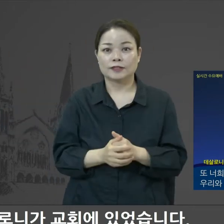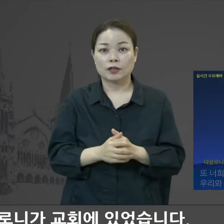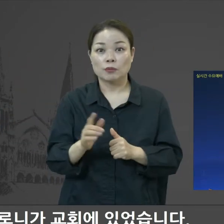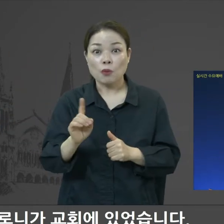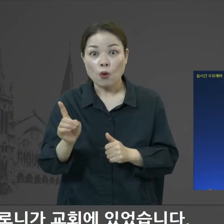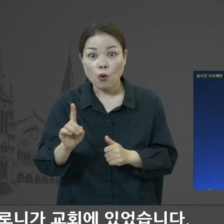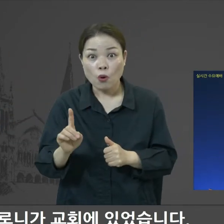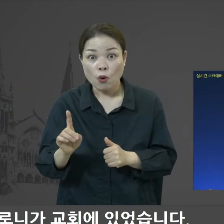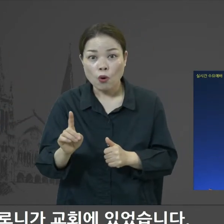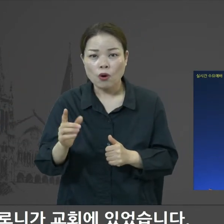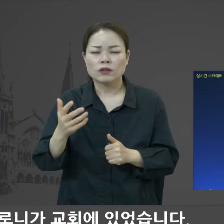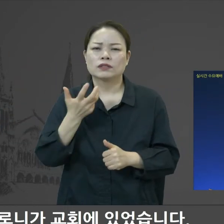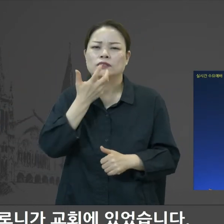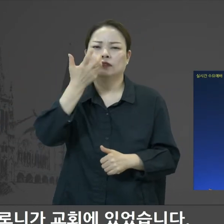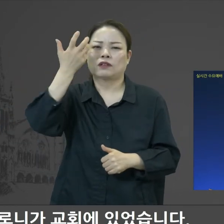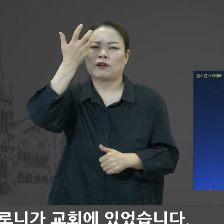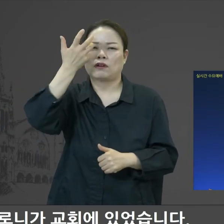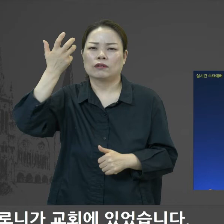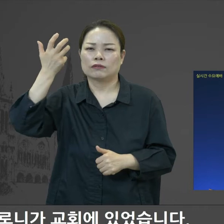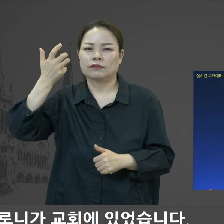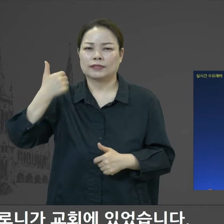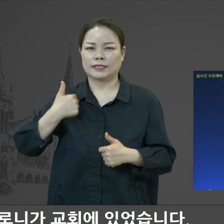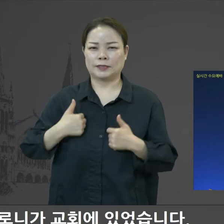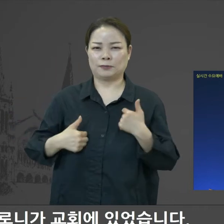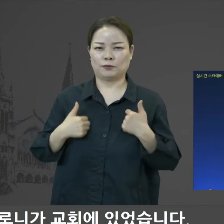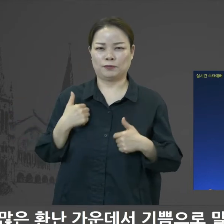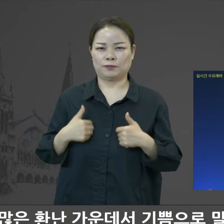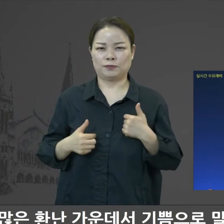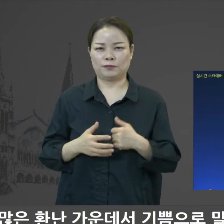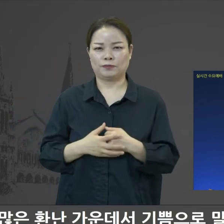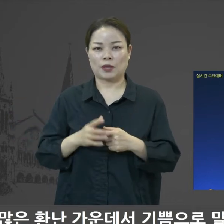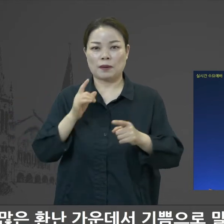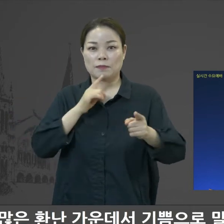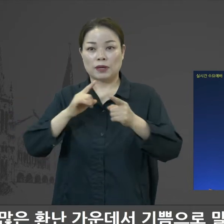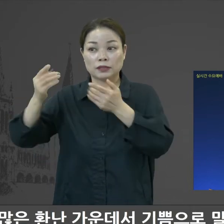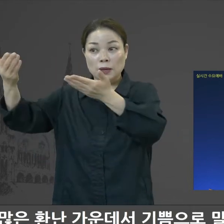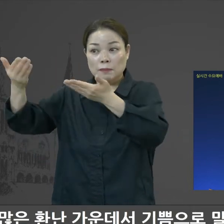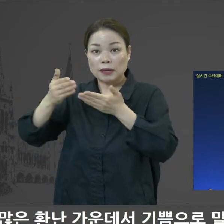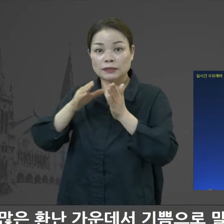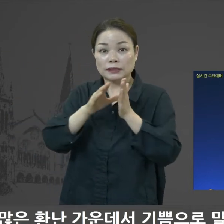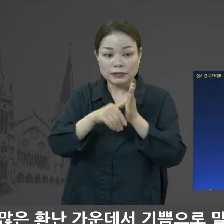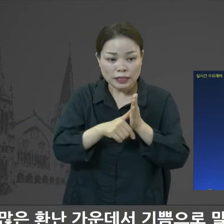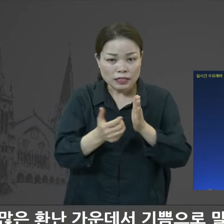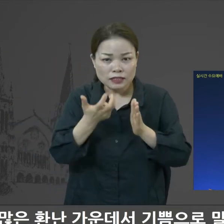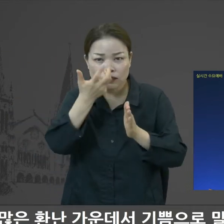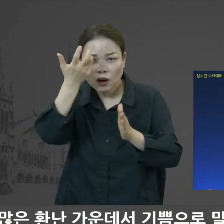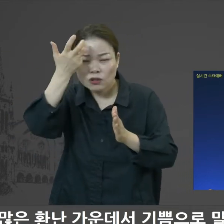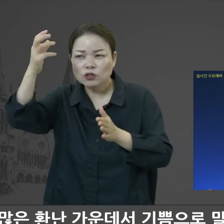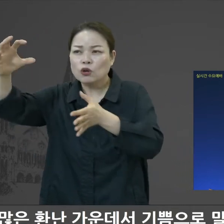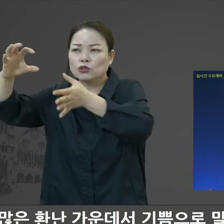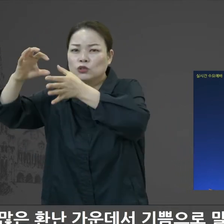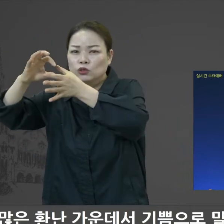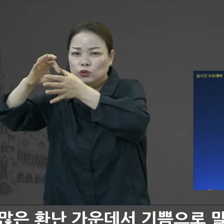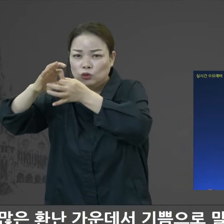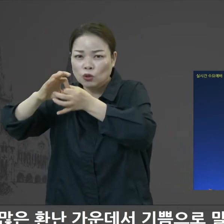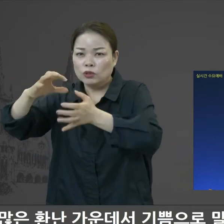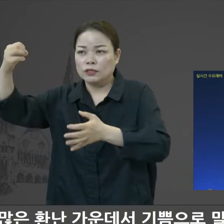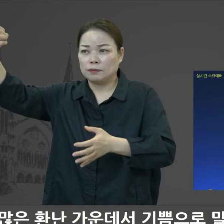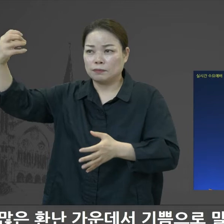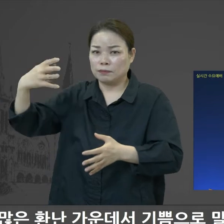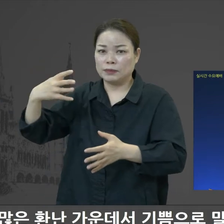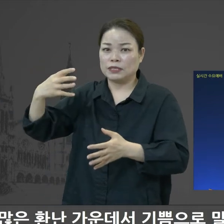무엇으로 받아요? 성령의 기쁨. 말씀을 받으실 때 성령을 통한 조명이